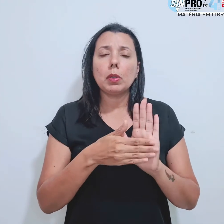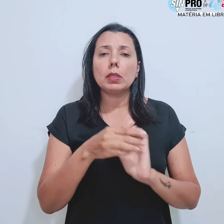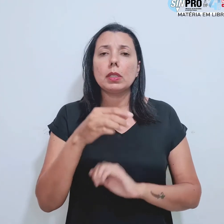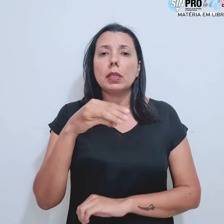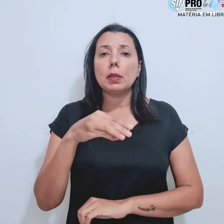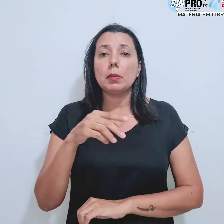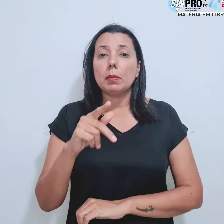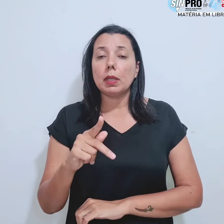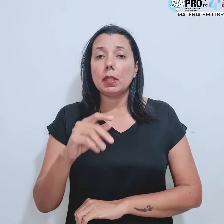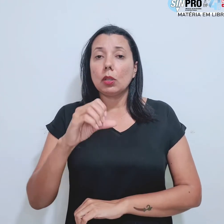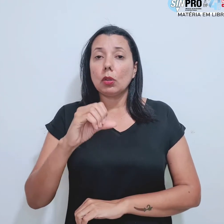MP